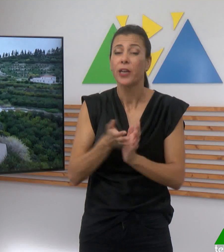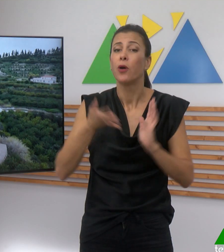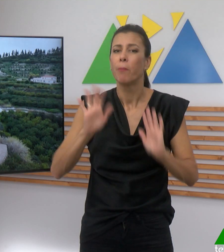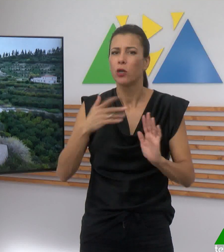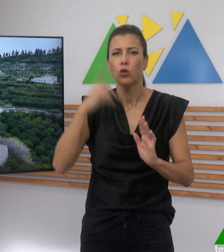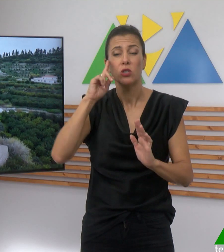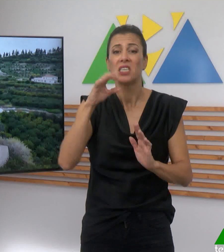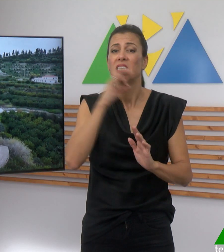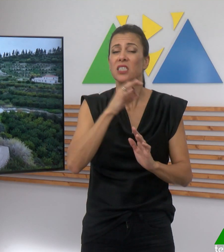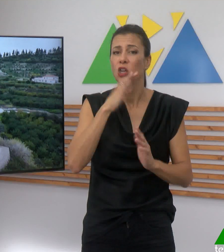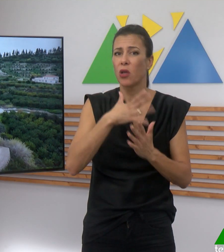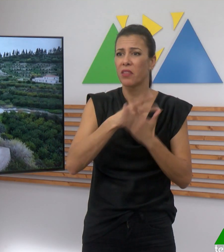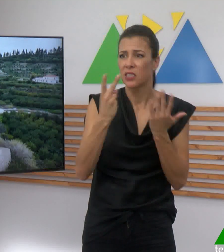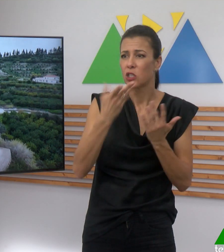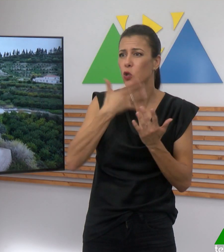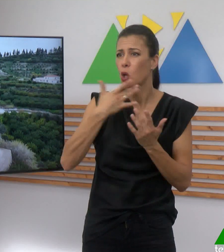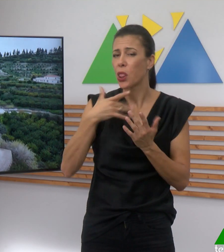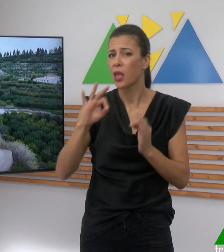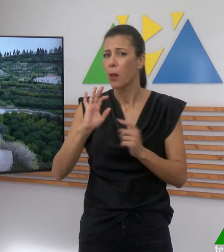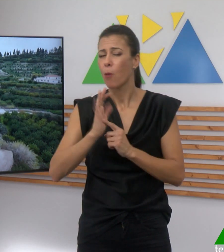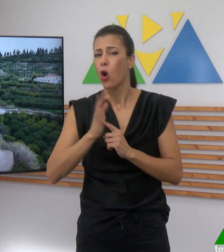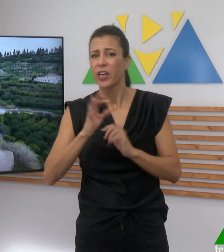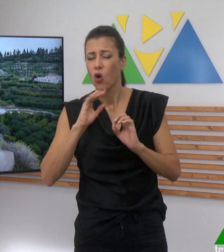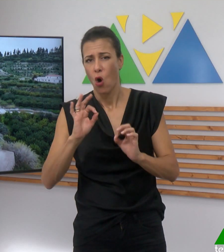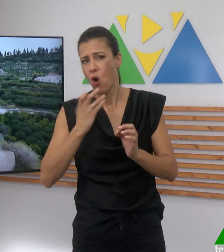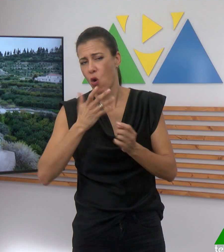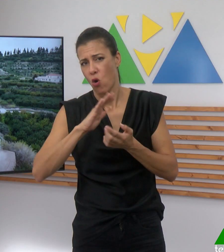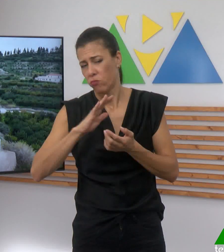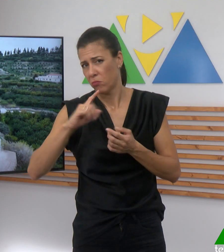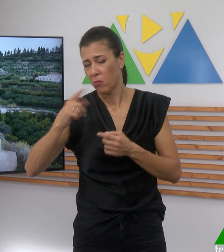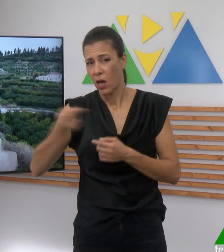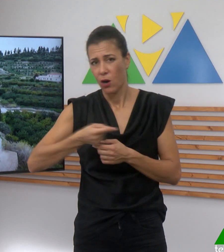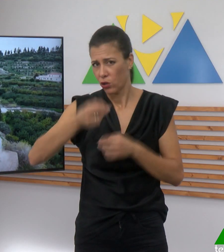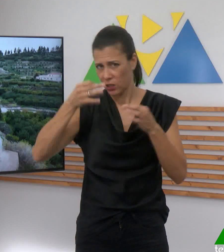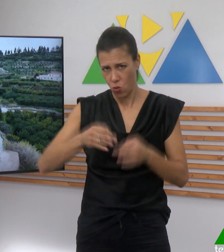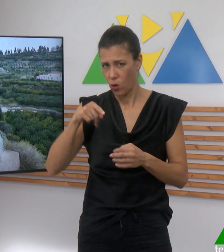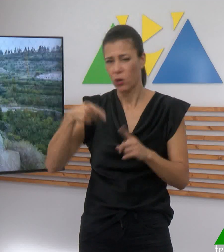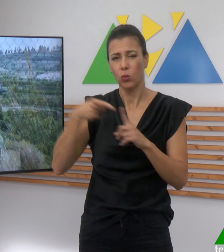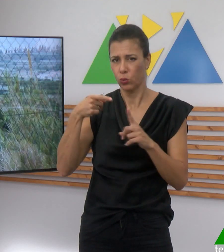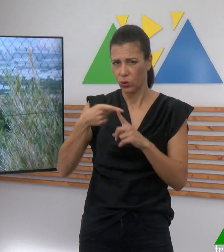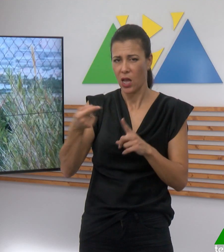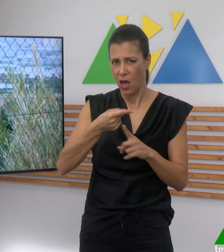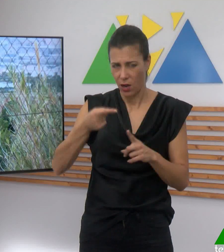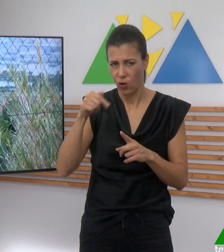molinillo del arroz es decir es que debieron estar moliendo arroz en esta en esta en este edificio no